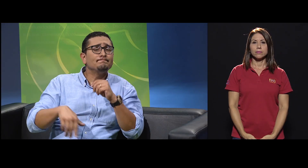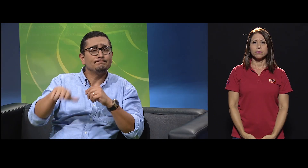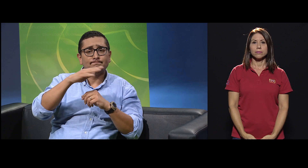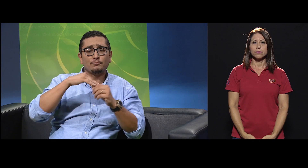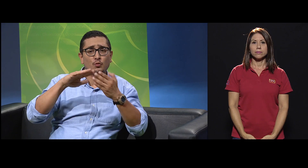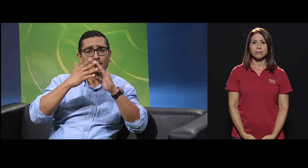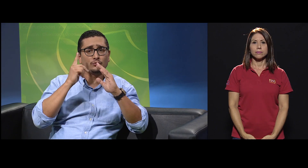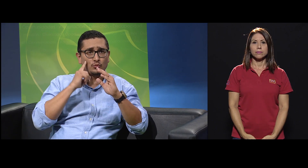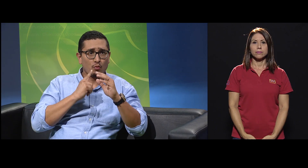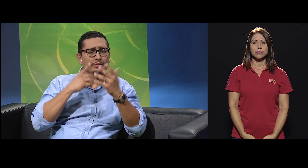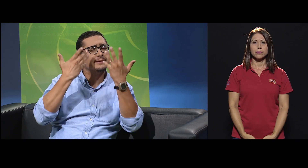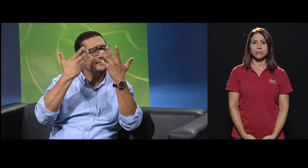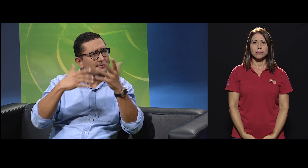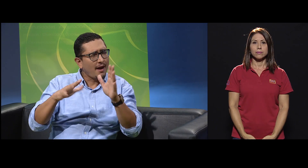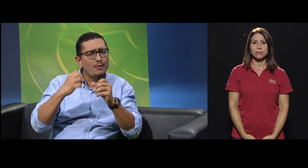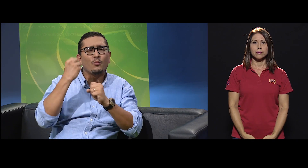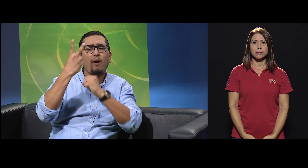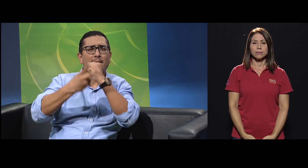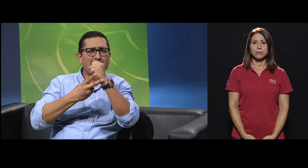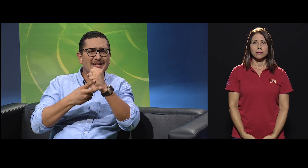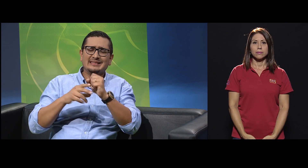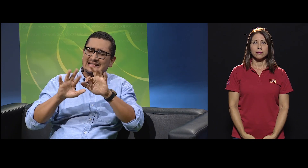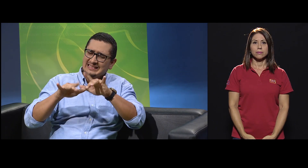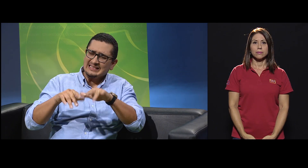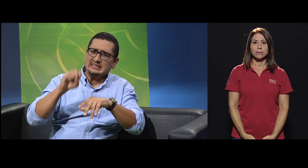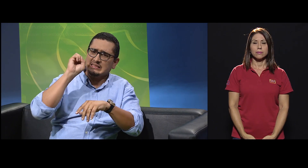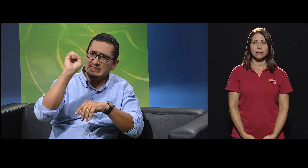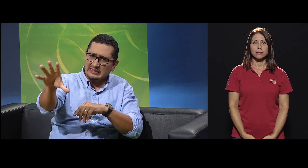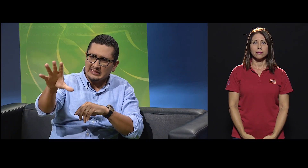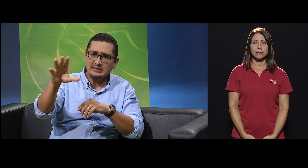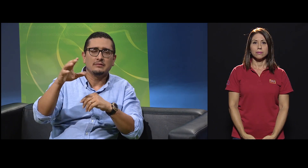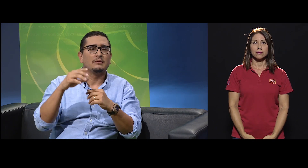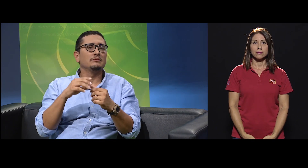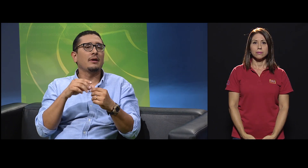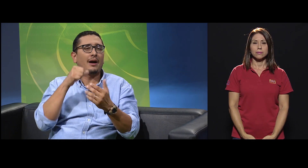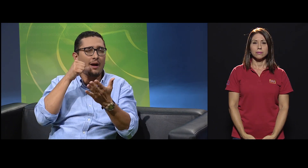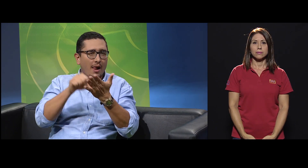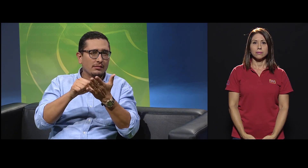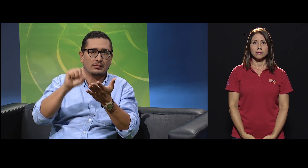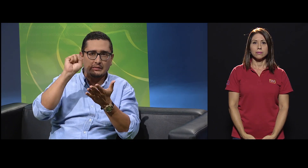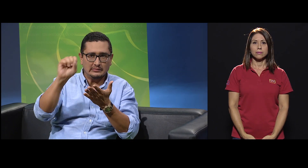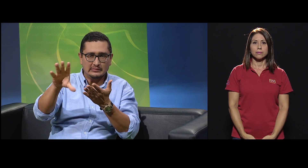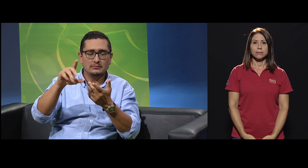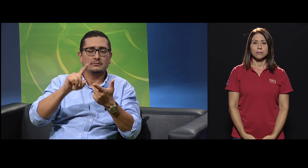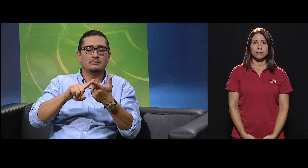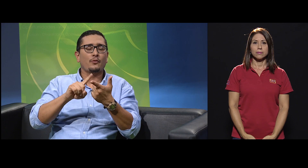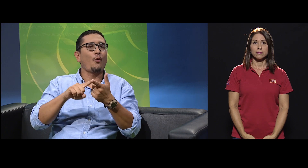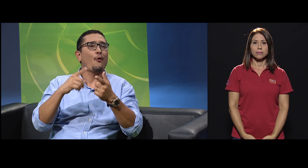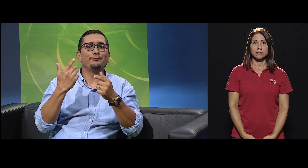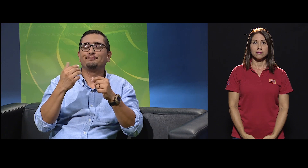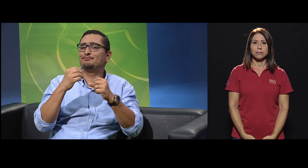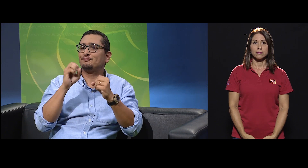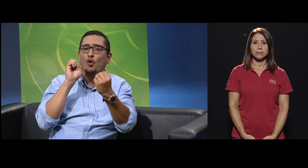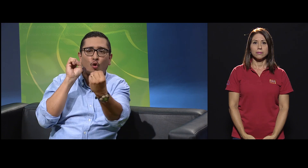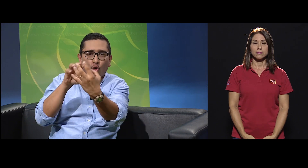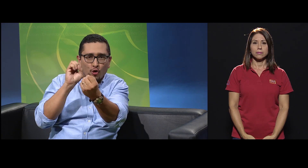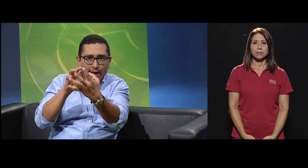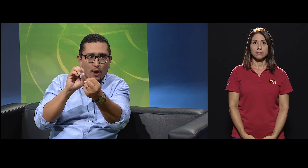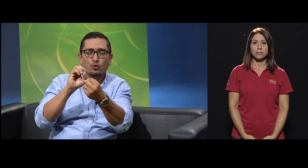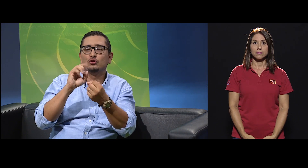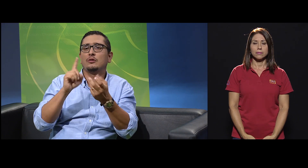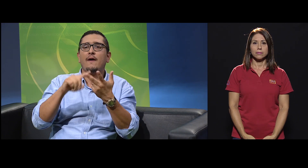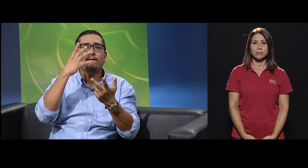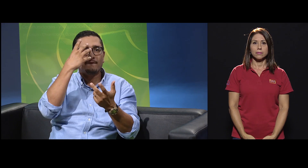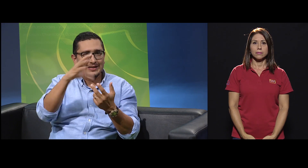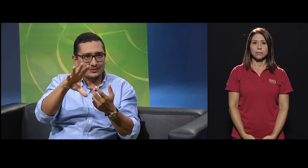En realidad sí hemos realizado acciones. La comunidad sorda muchas veces ha enviado cartas a las diferentes